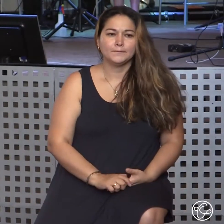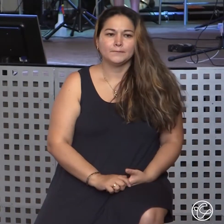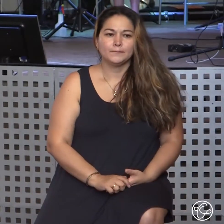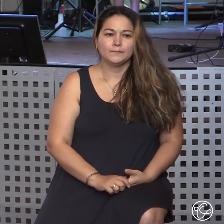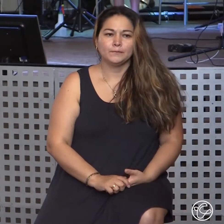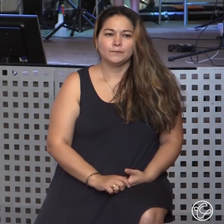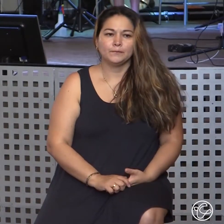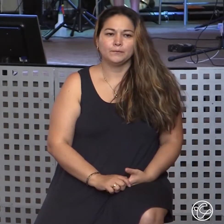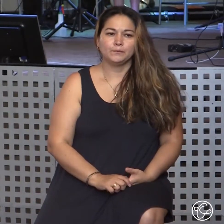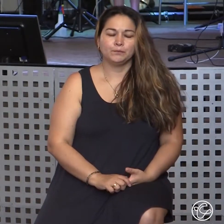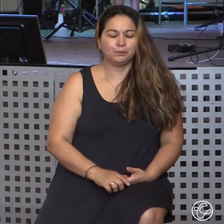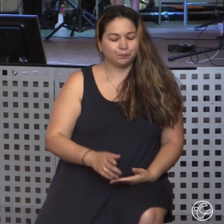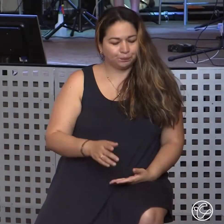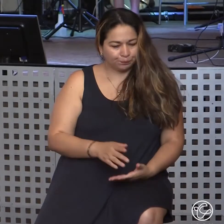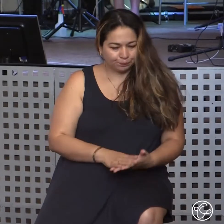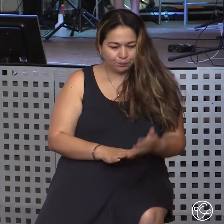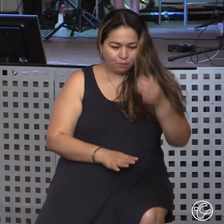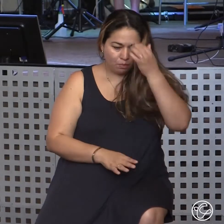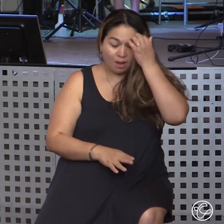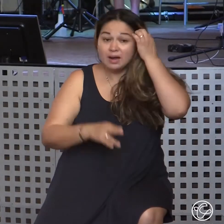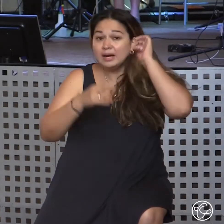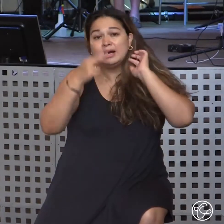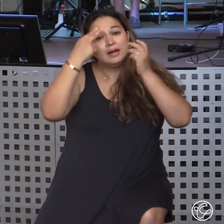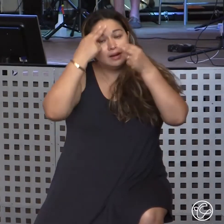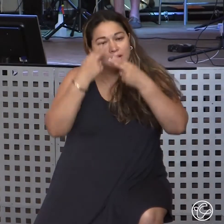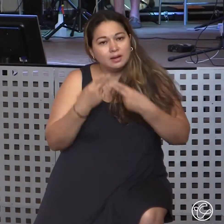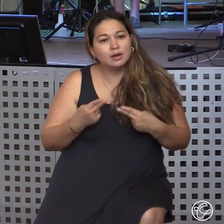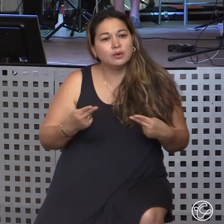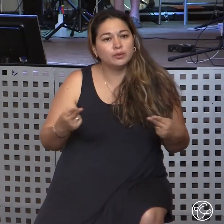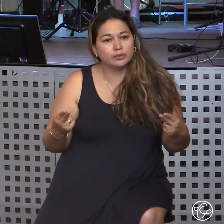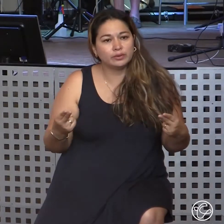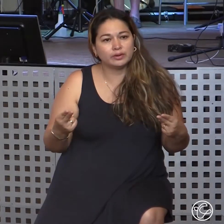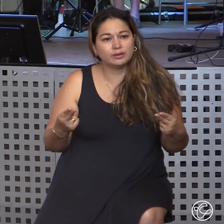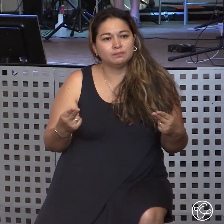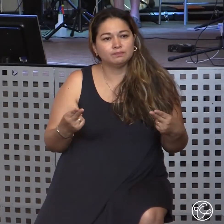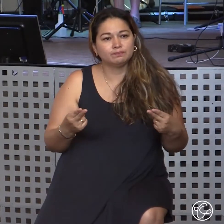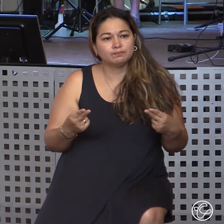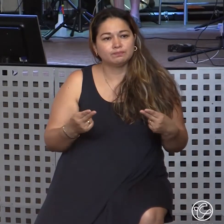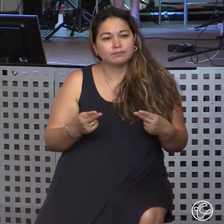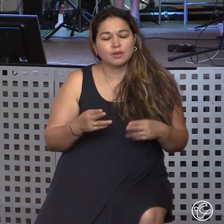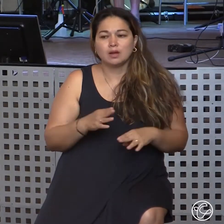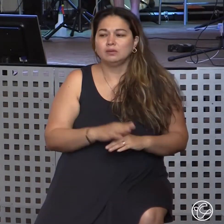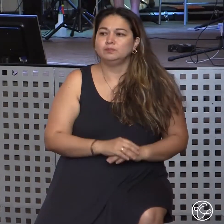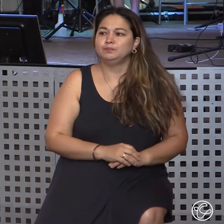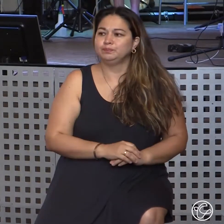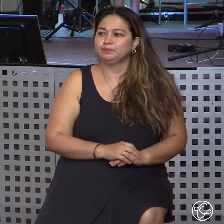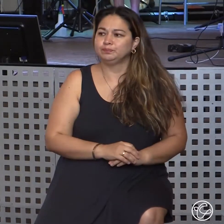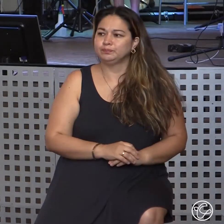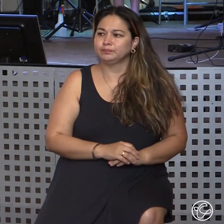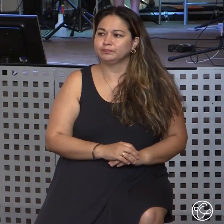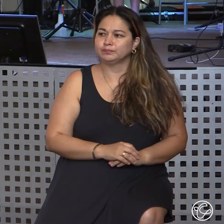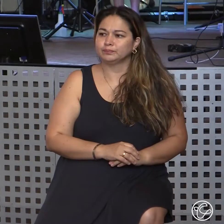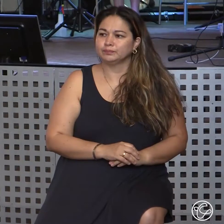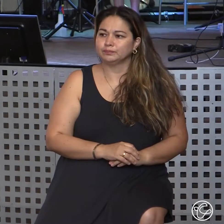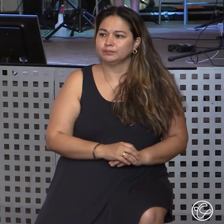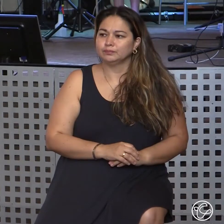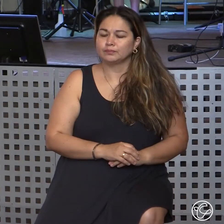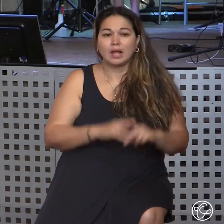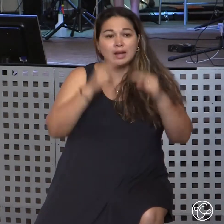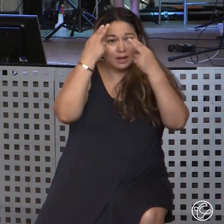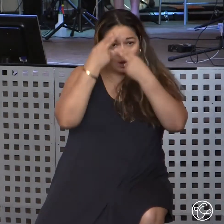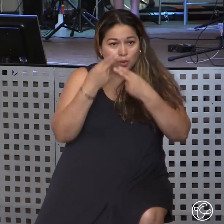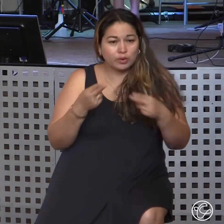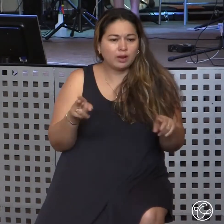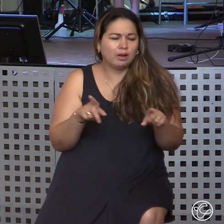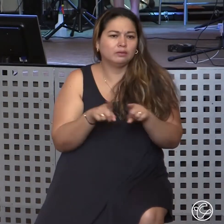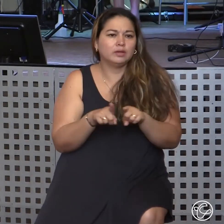¿Veis? La honra, lo voy a decir aquí, pero sigo ahora explicando. La honra es como